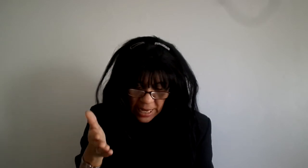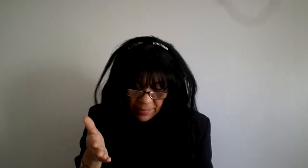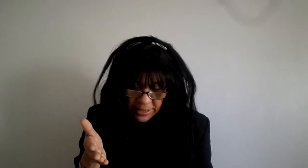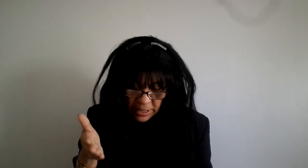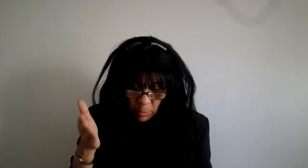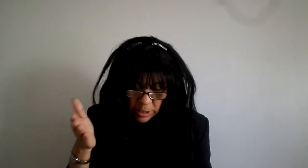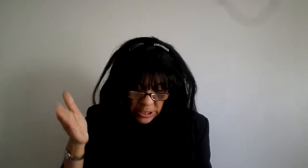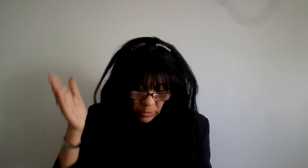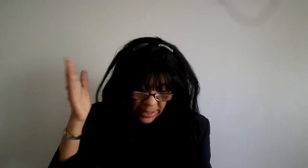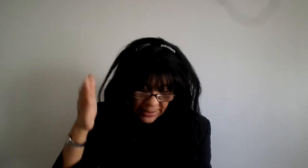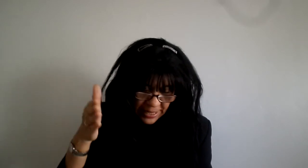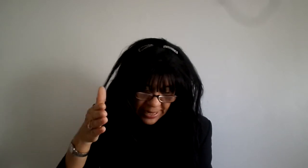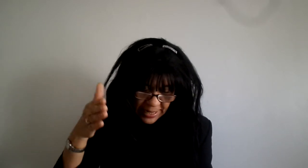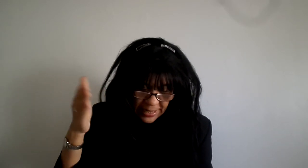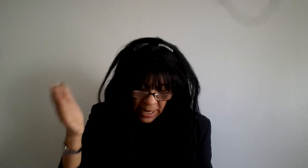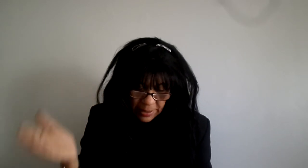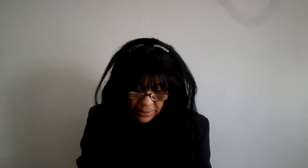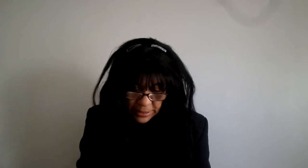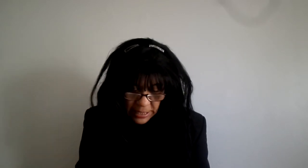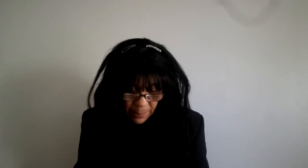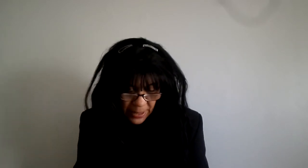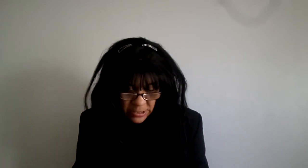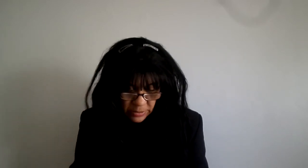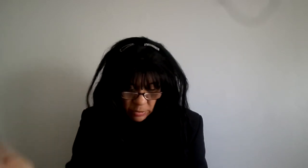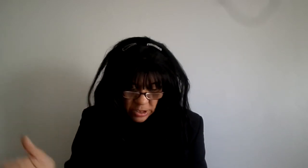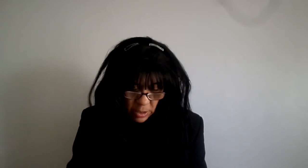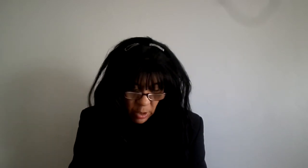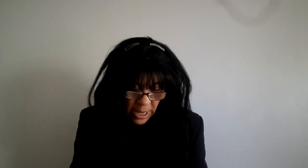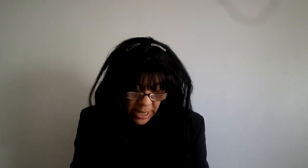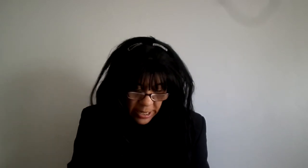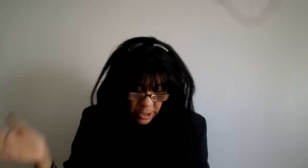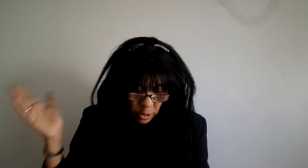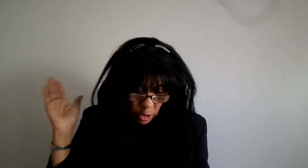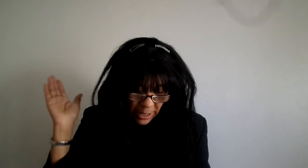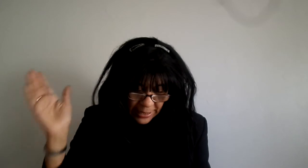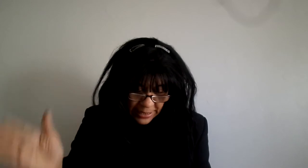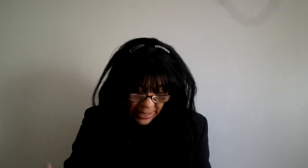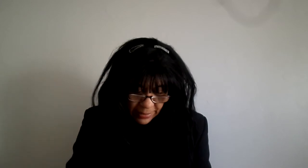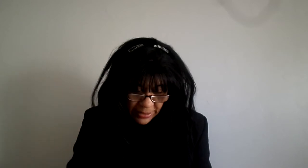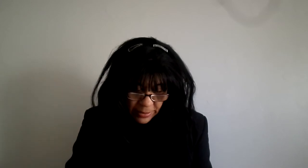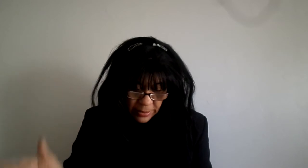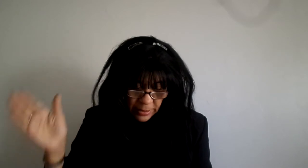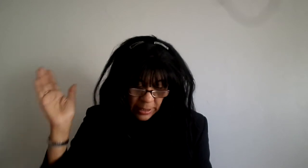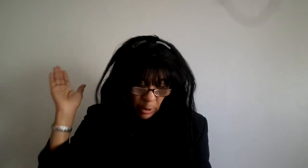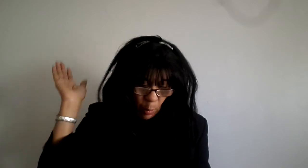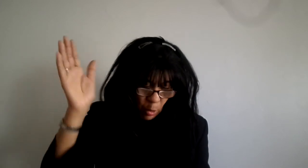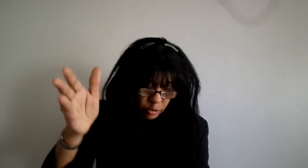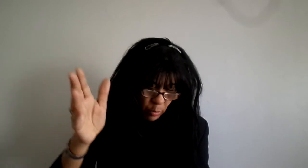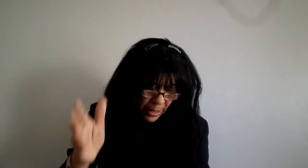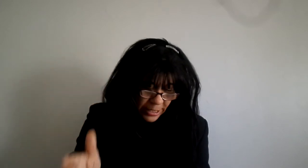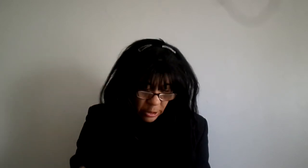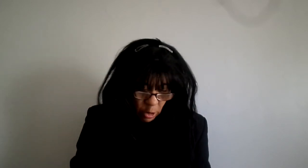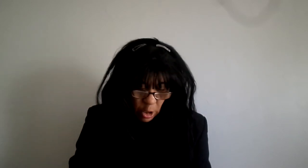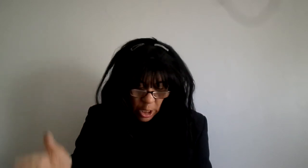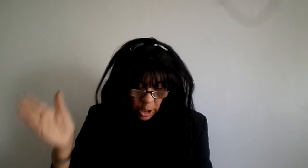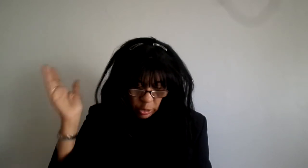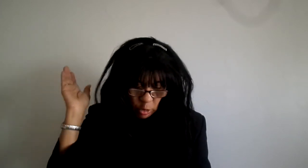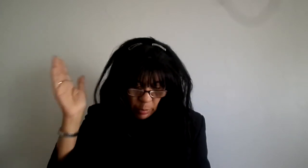ave que huele sobre la tierra y la espasión de los cielos. Y creó Dios la grave a los monstruos marinos y todos los